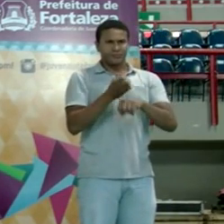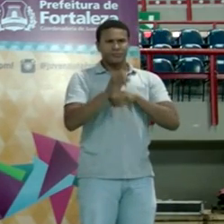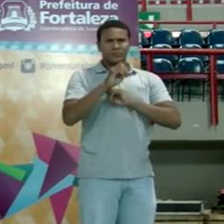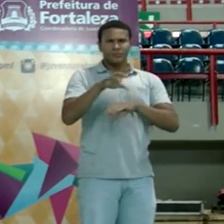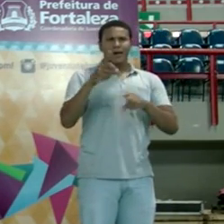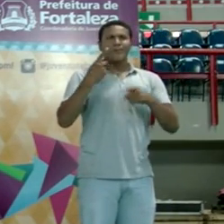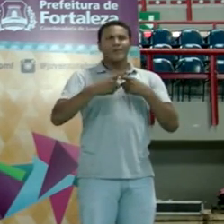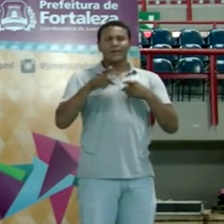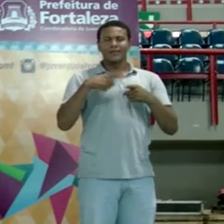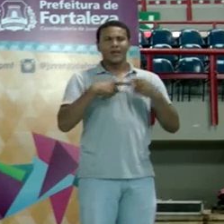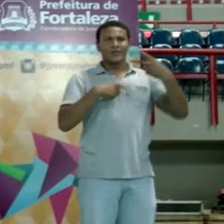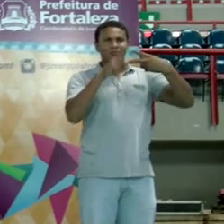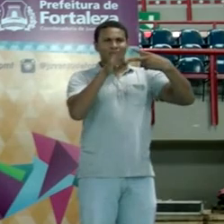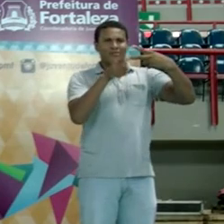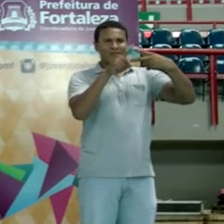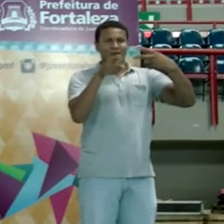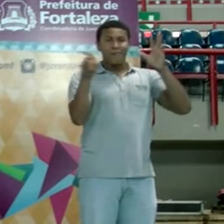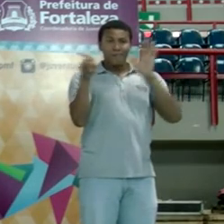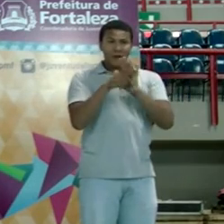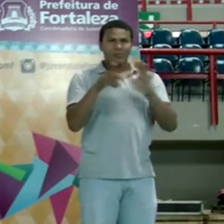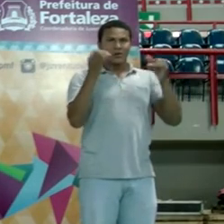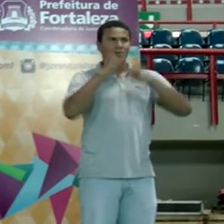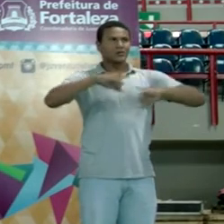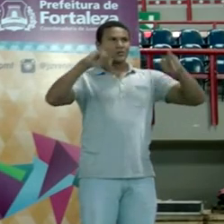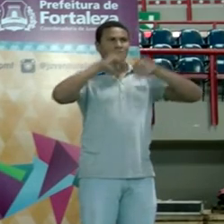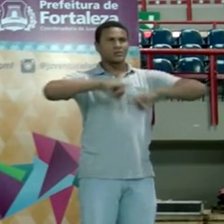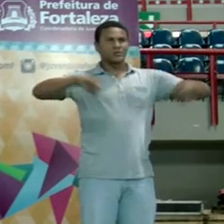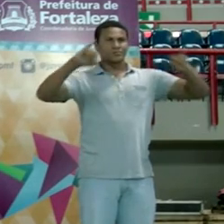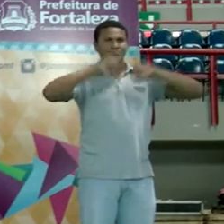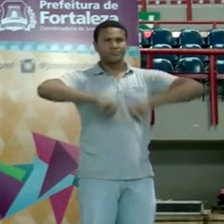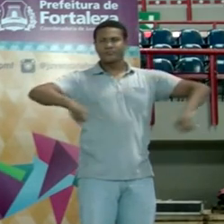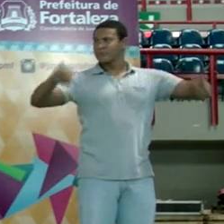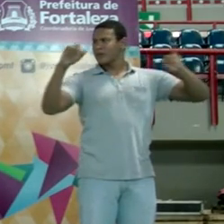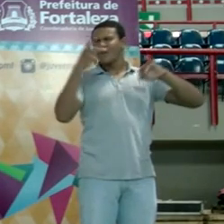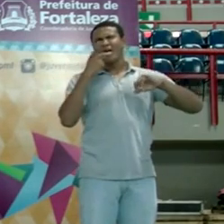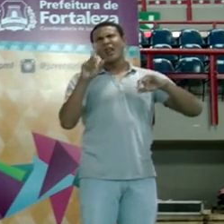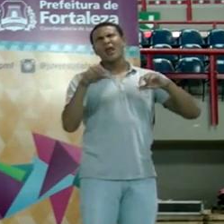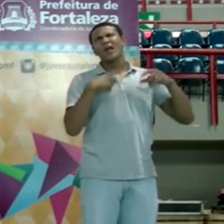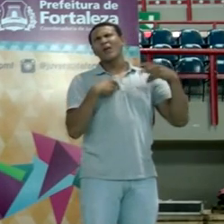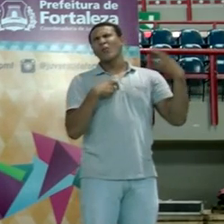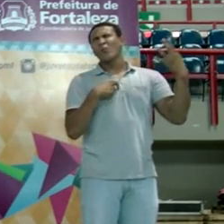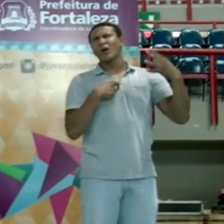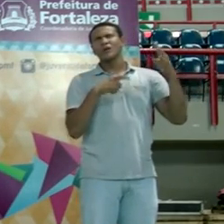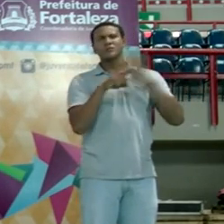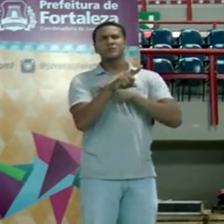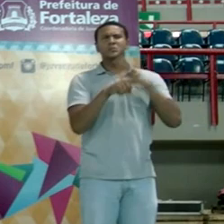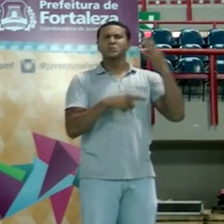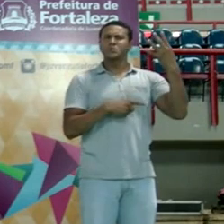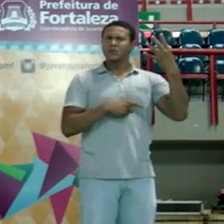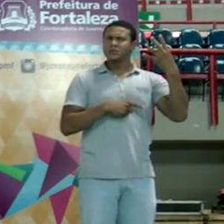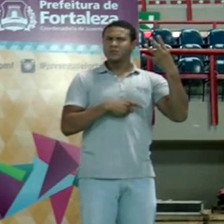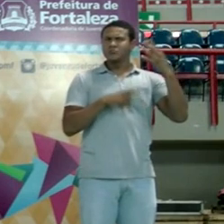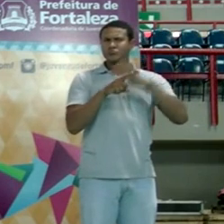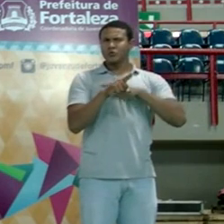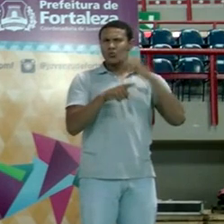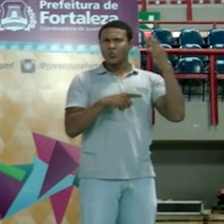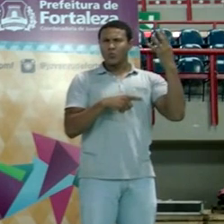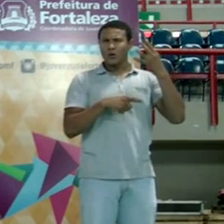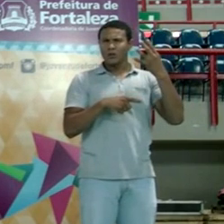poder da propaganda, tá? Tanto a questão 4, o meu material está ali na